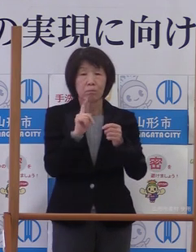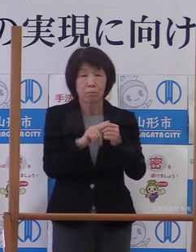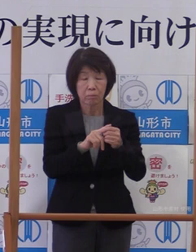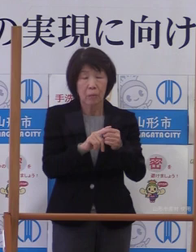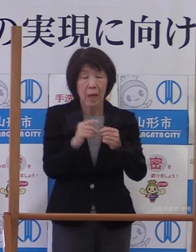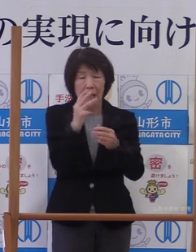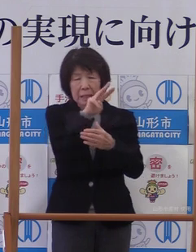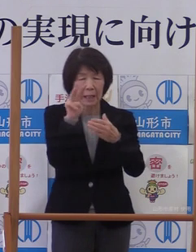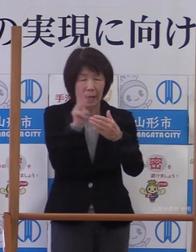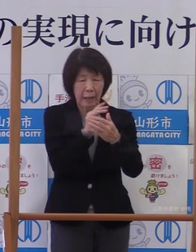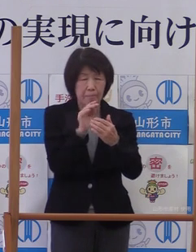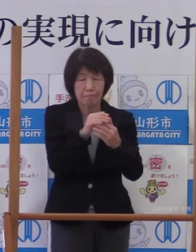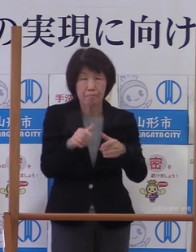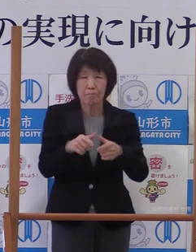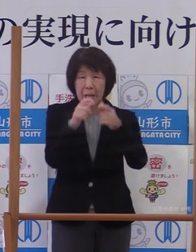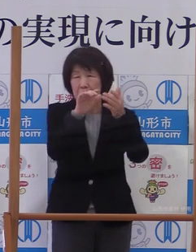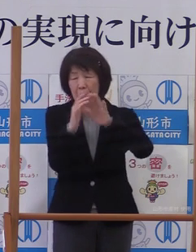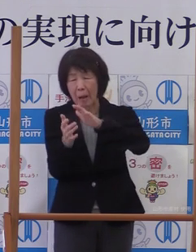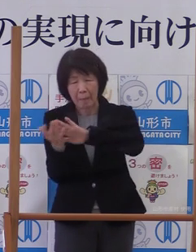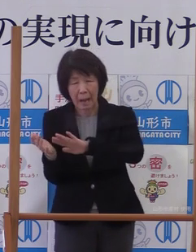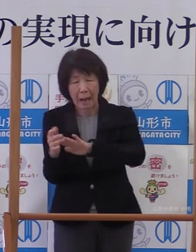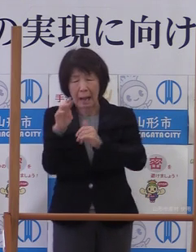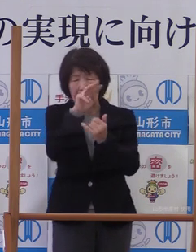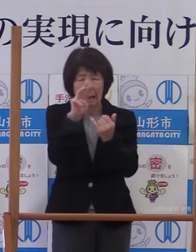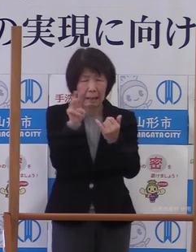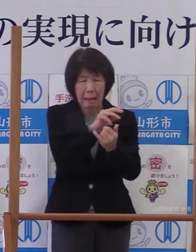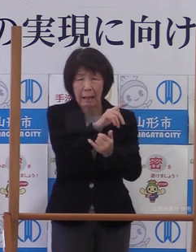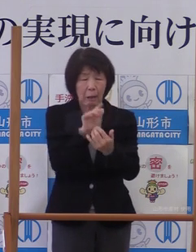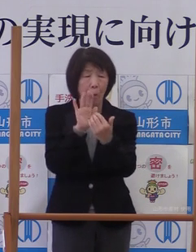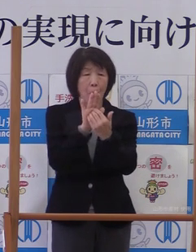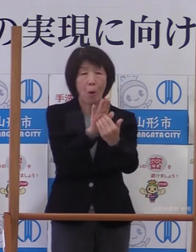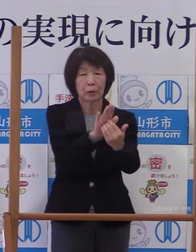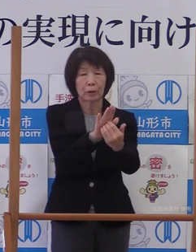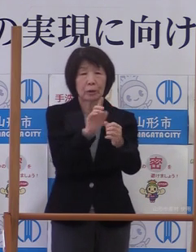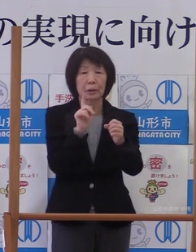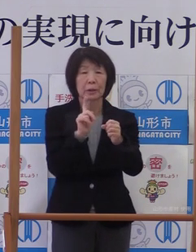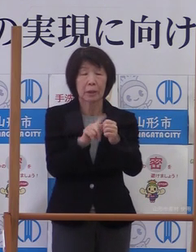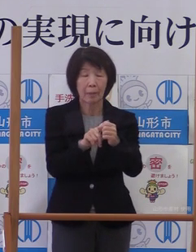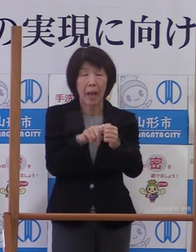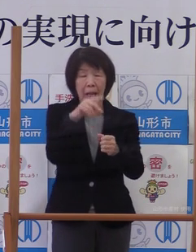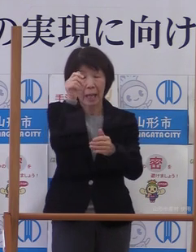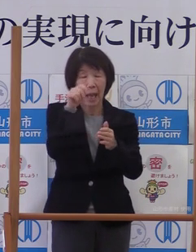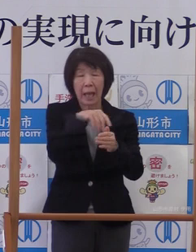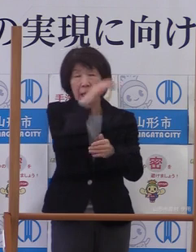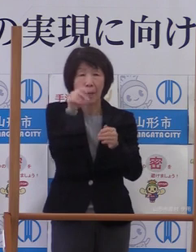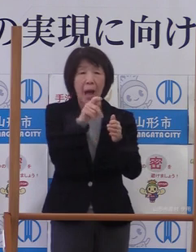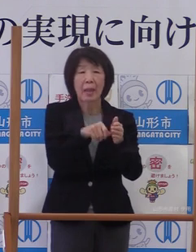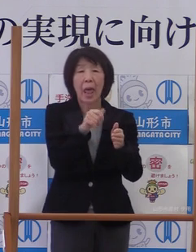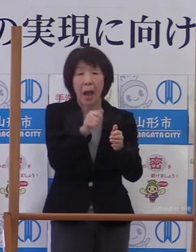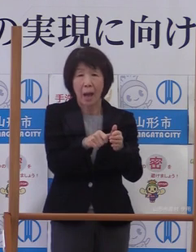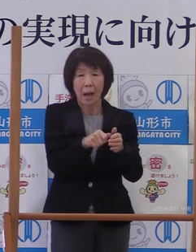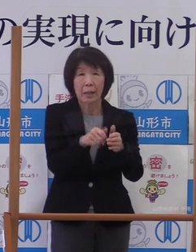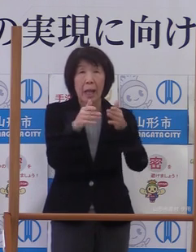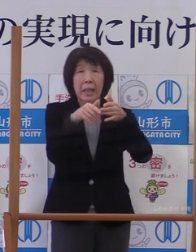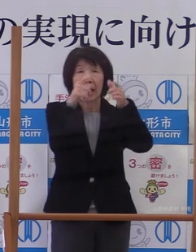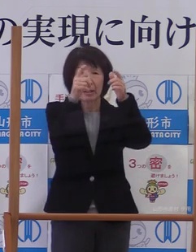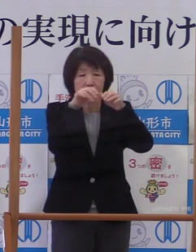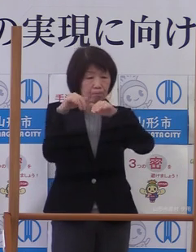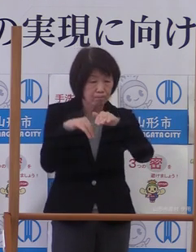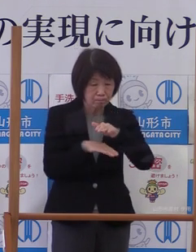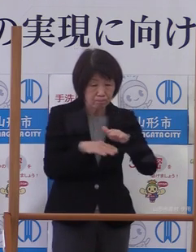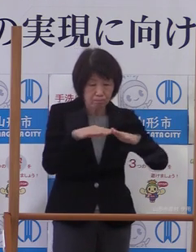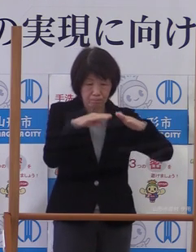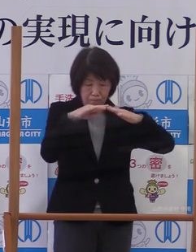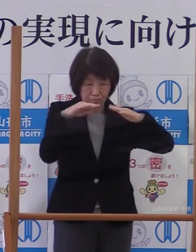災害時の電柱倒壊による被害を防止するため、山寺地区の無電柱化工事等を実施いた